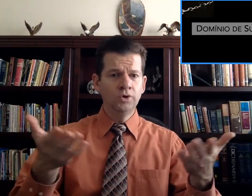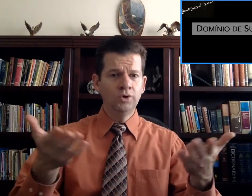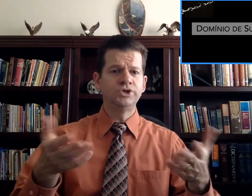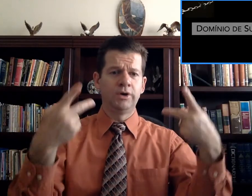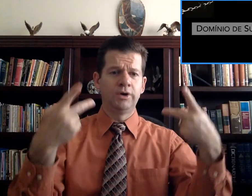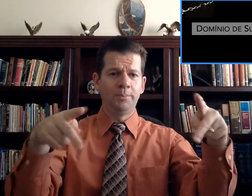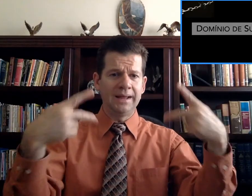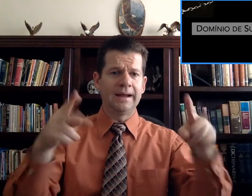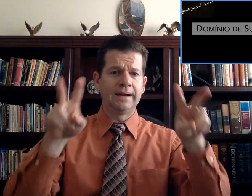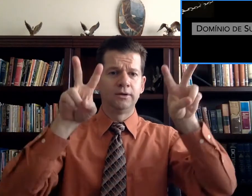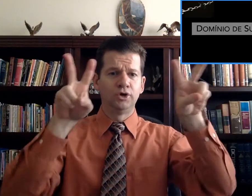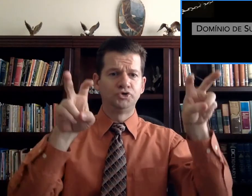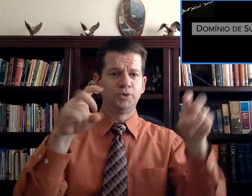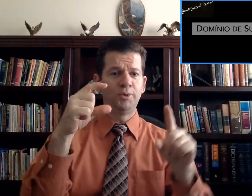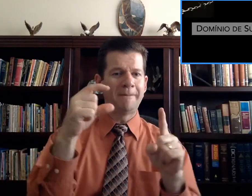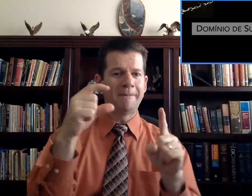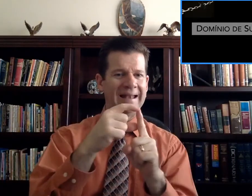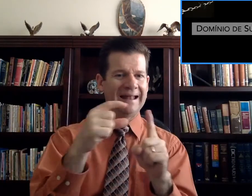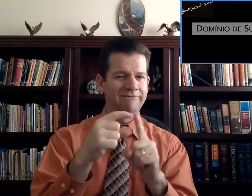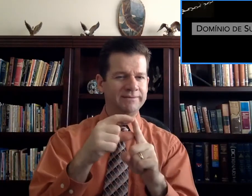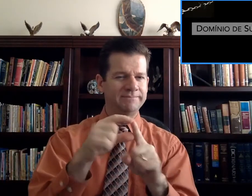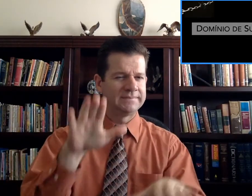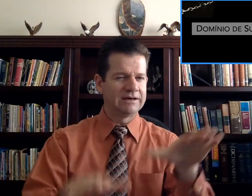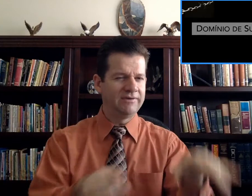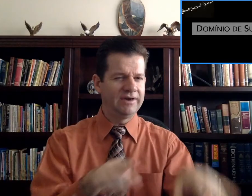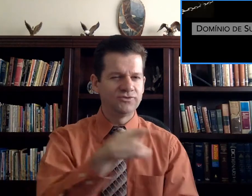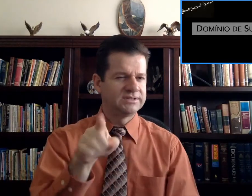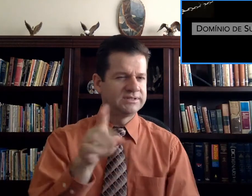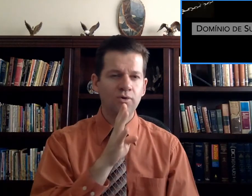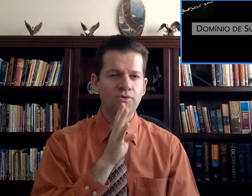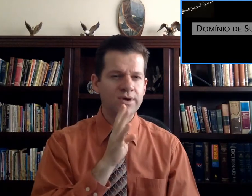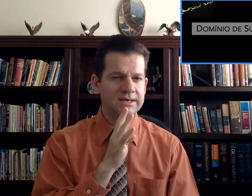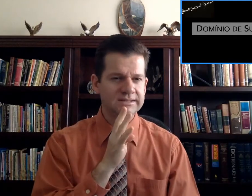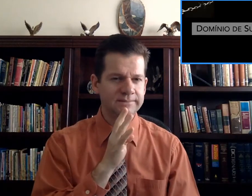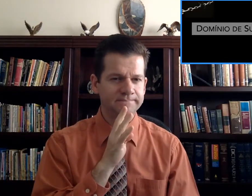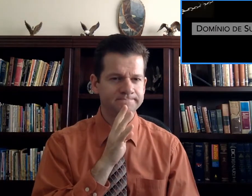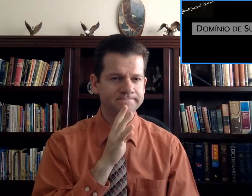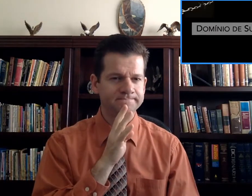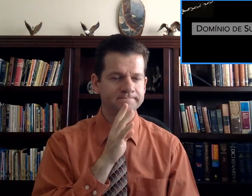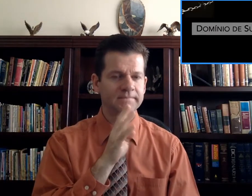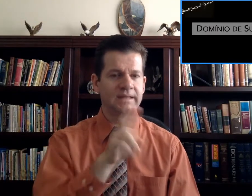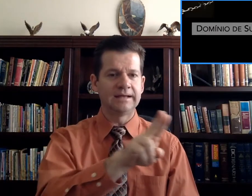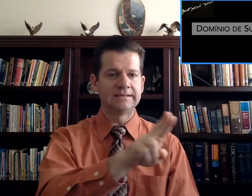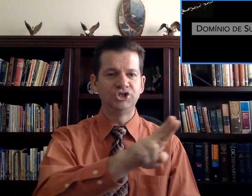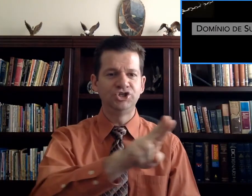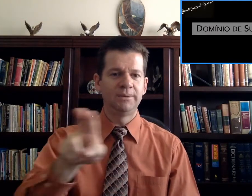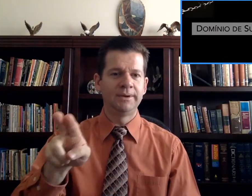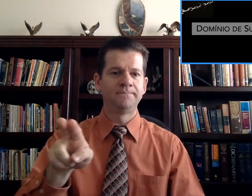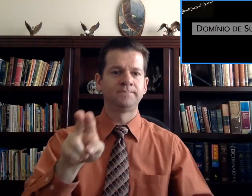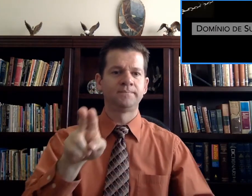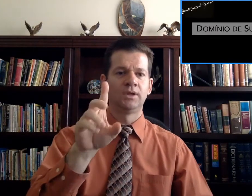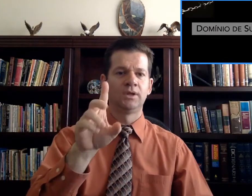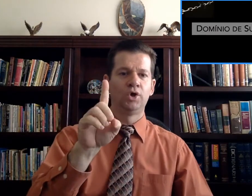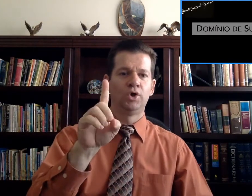Hoje eu quero pregar sobre uma palavra que talvez você não conheça, tá? Se chama